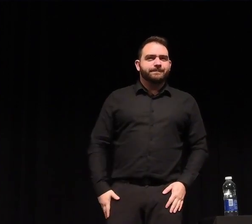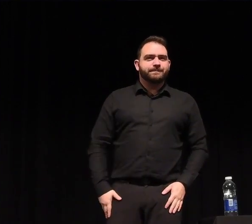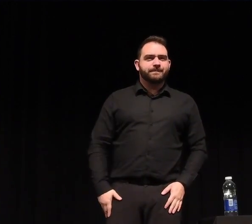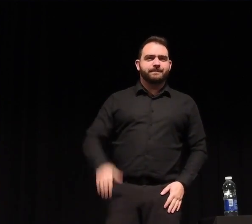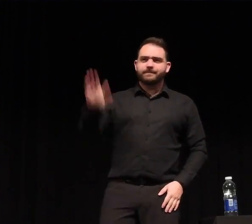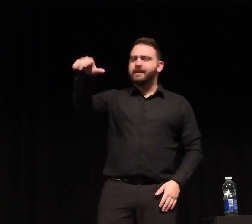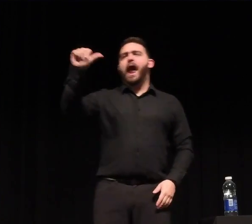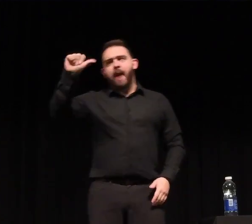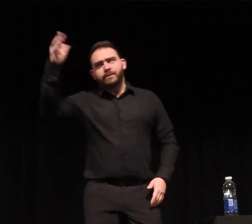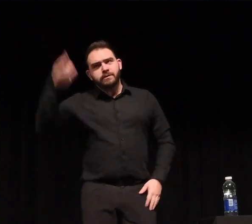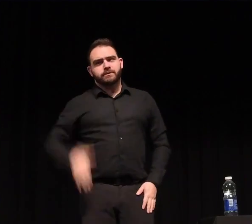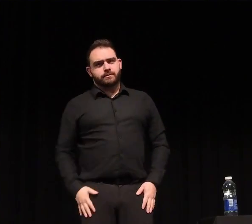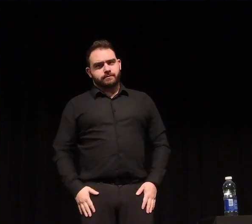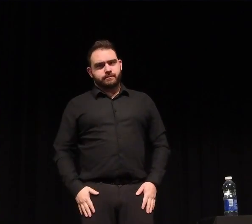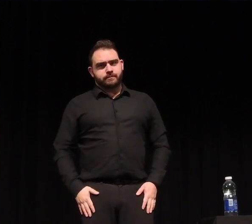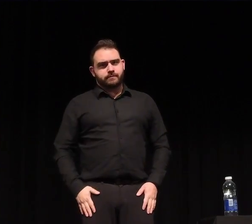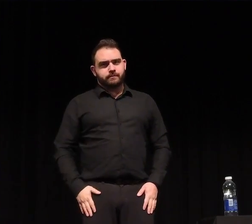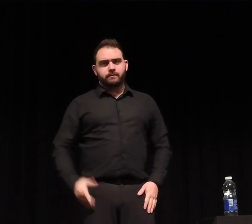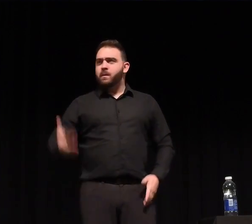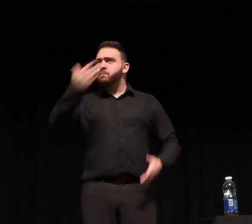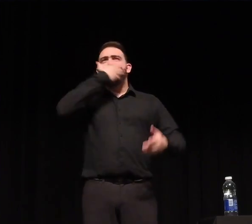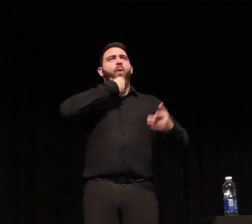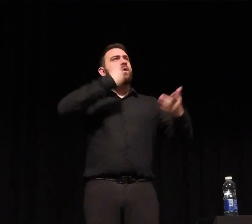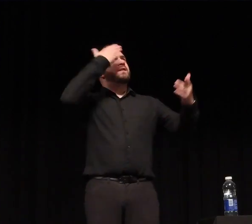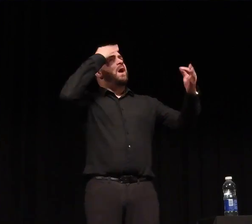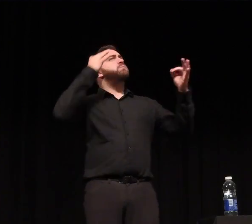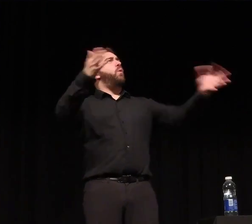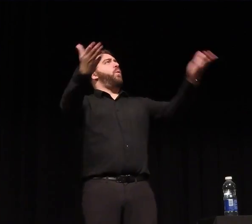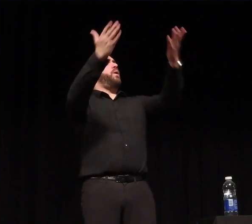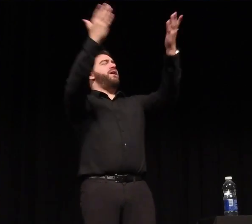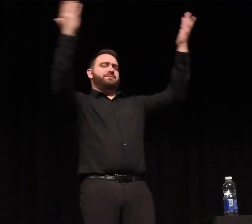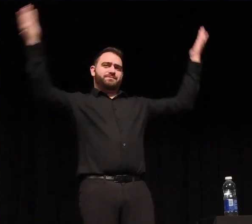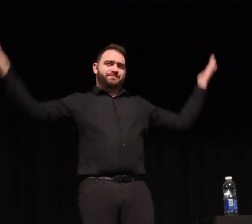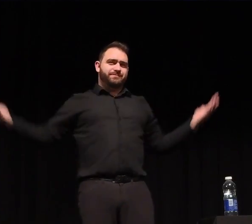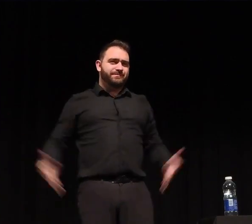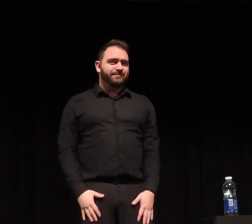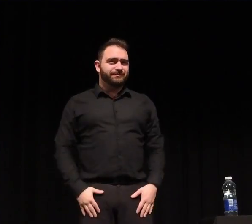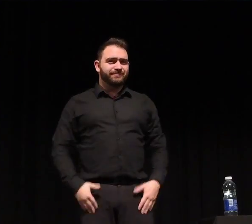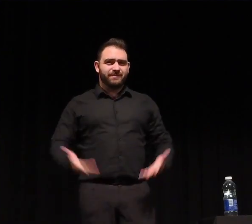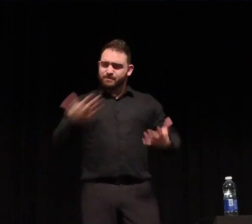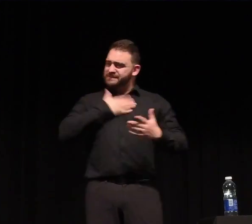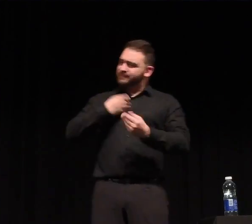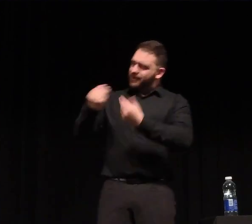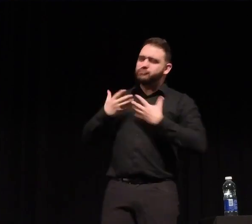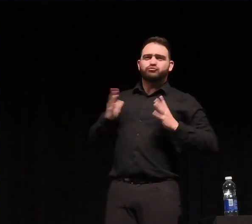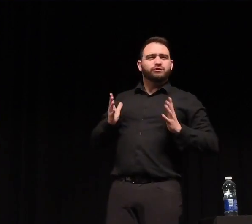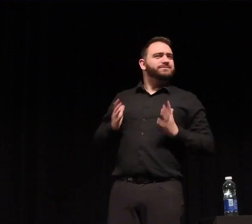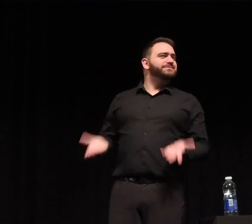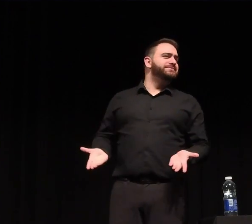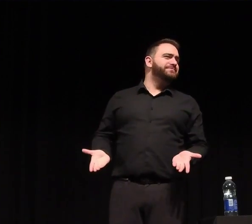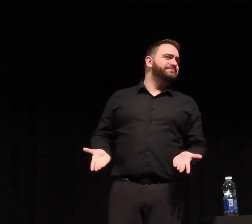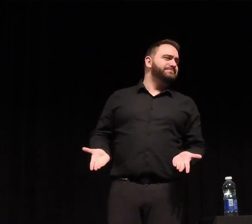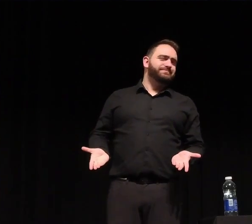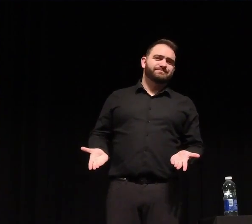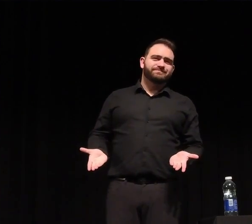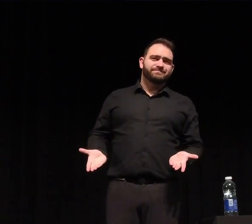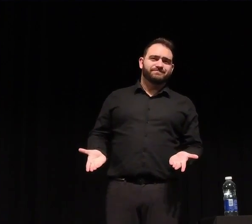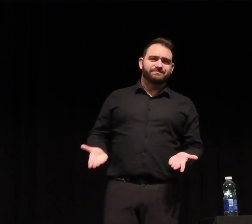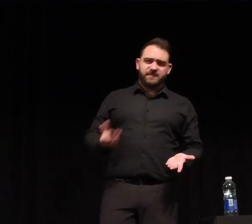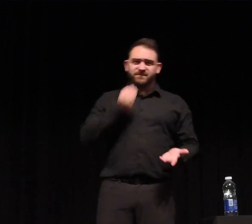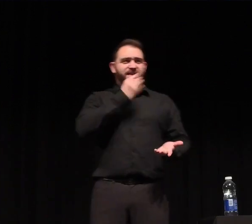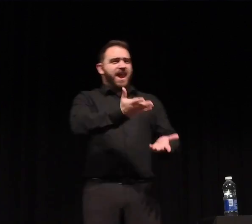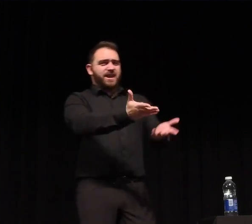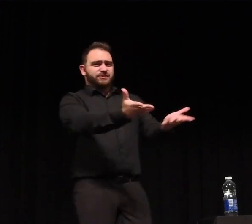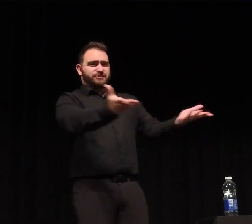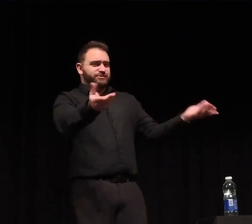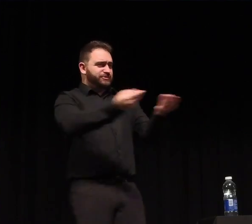Amic, il fait trop beau, il fait trop chaud, prends congé aujourd'hui. Regarde, j'ai trouvé de l'eau fraîche, j'ai trouvé de la boue, viens te